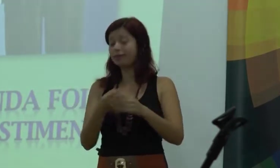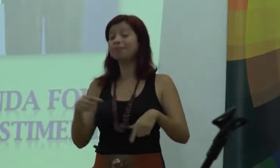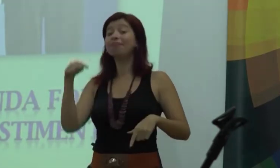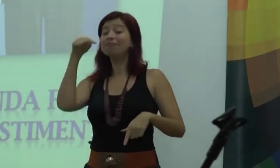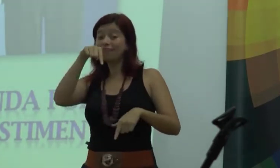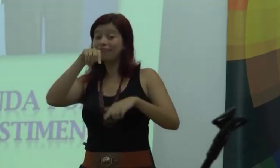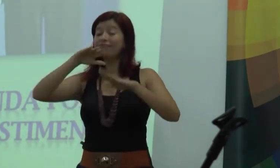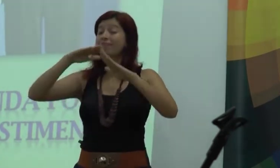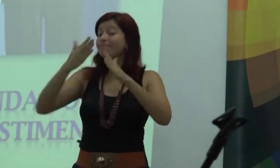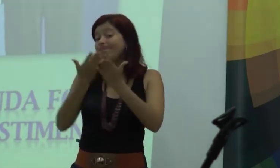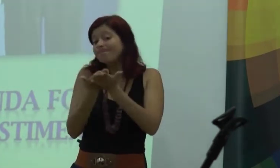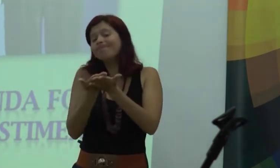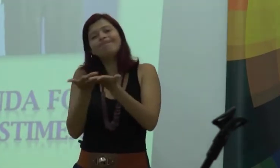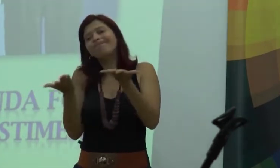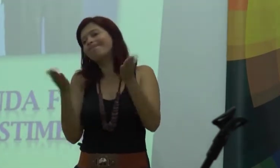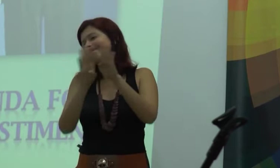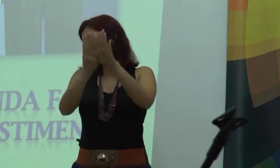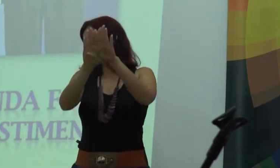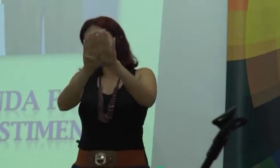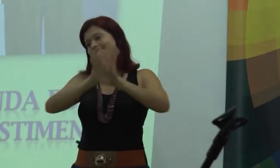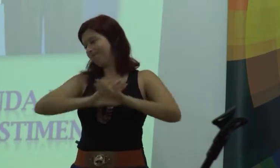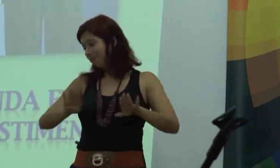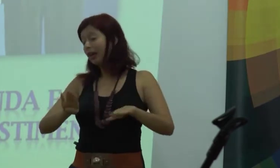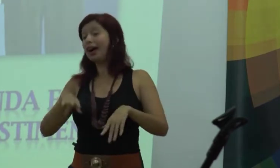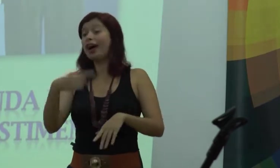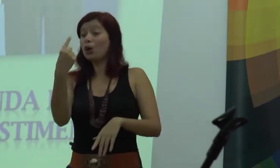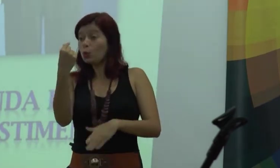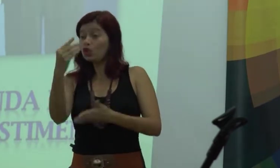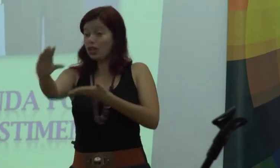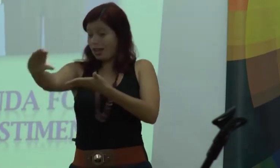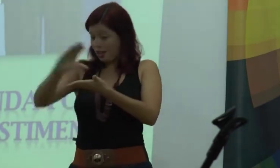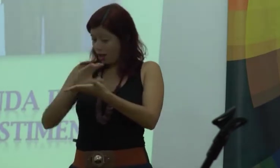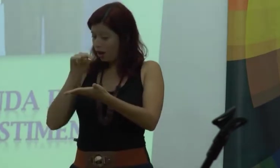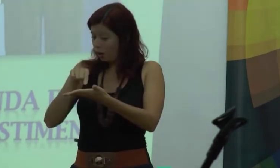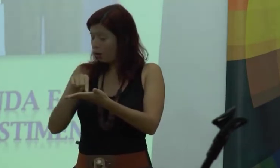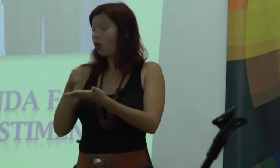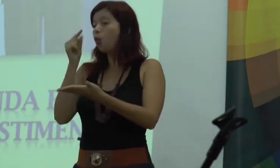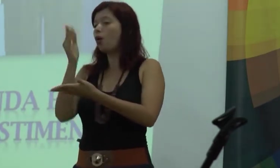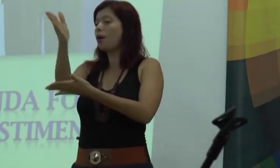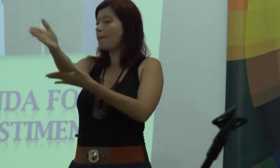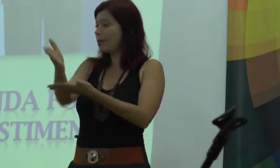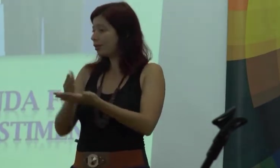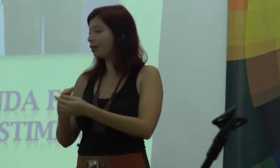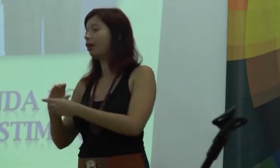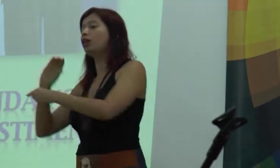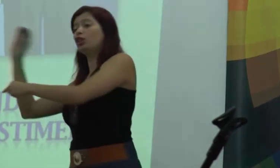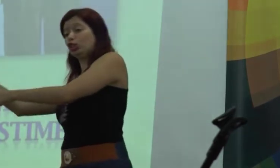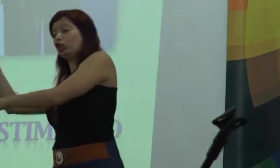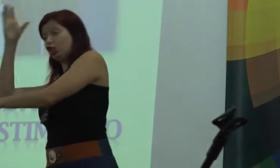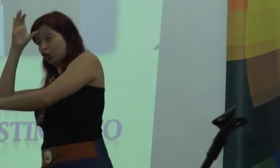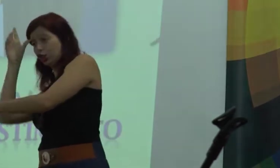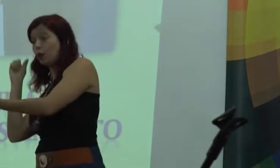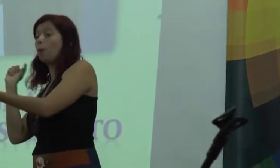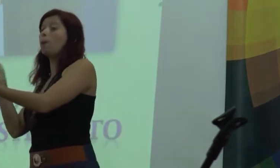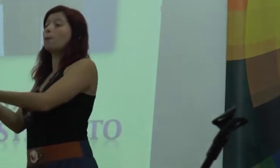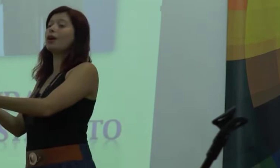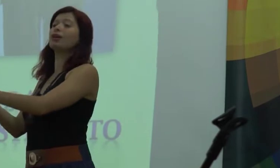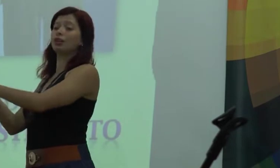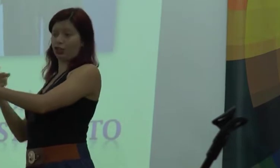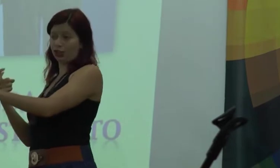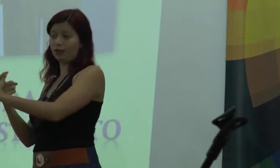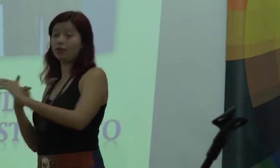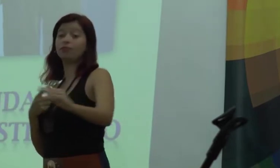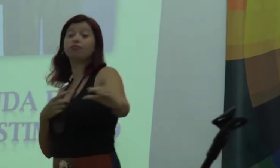instituto e o instituto fechou as portas para ele. E a verba ele dividiu para o